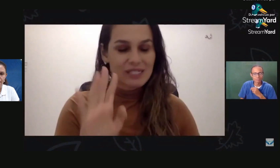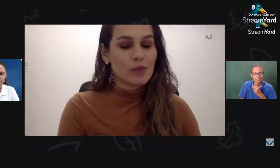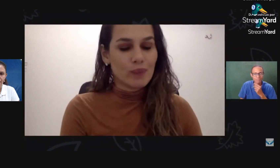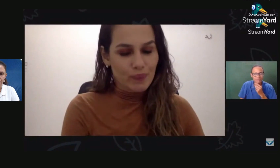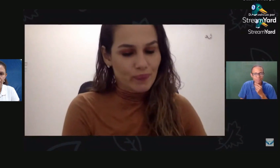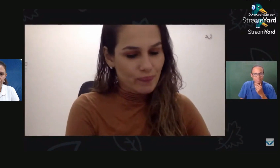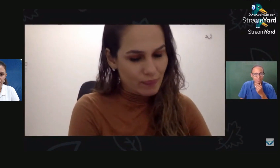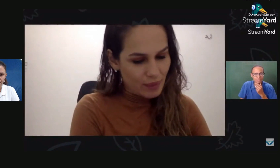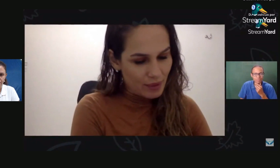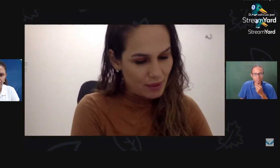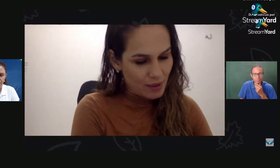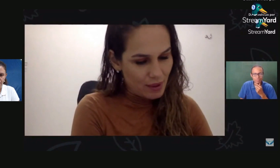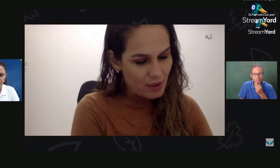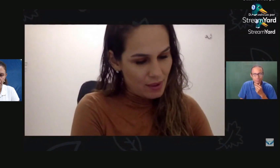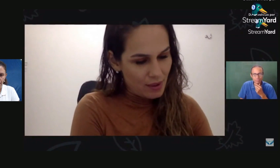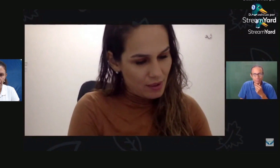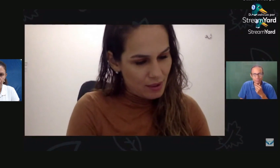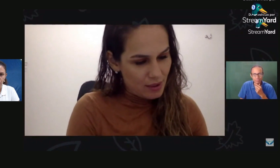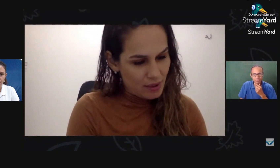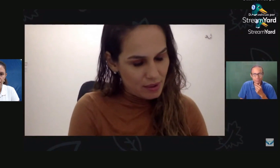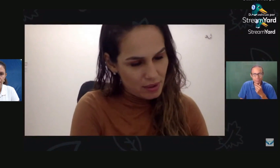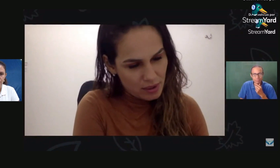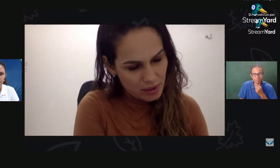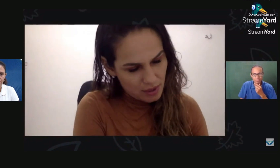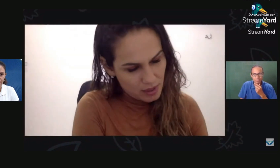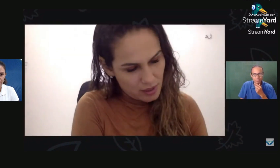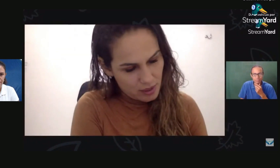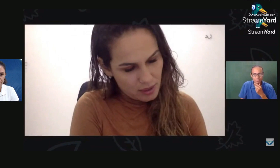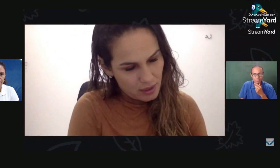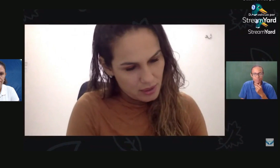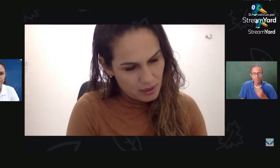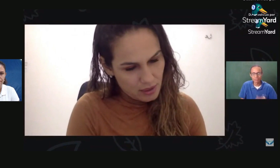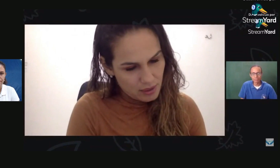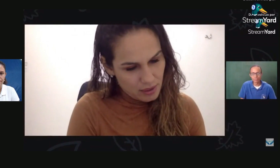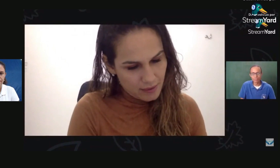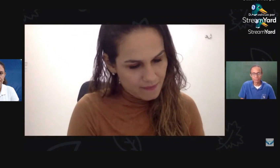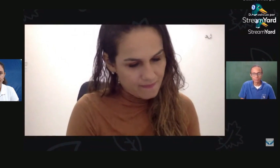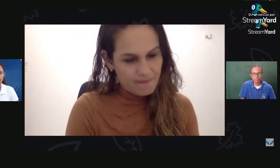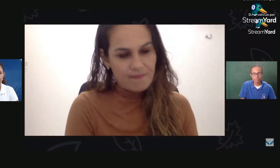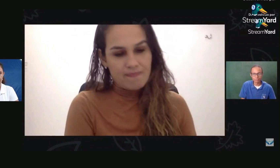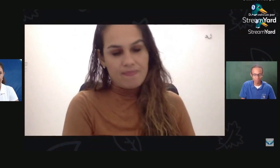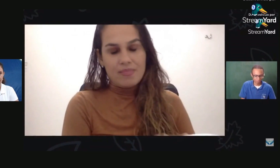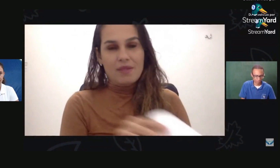Veja bem, vou mostrar mais uma vez.